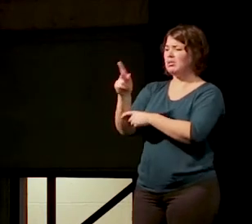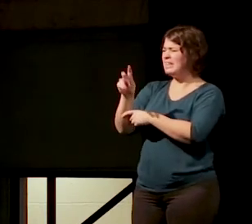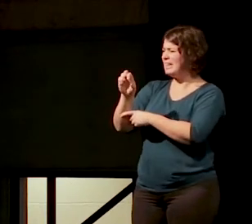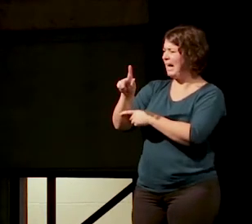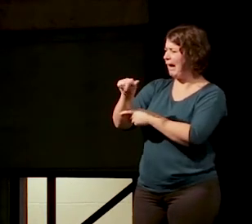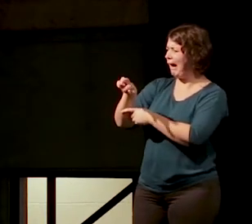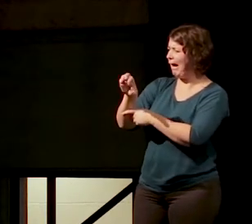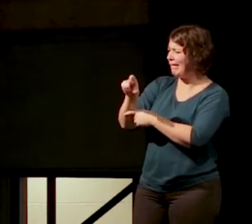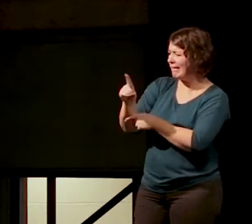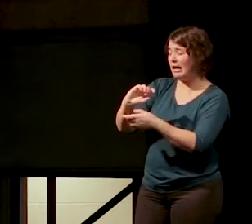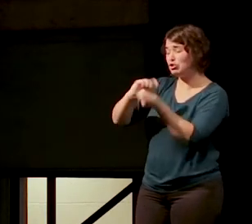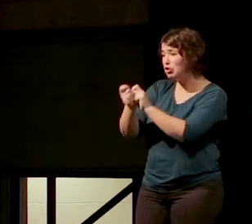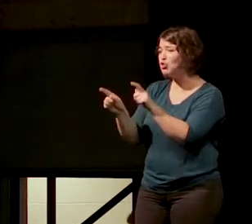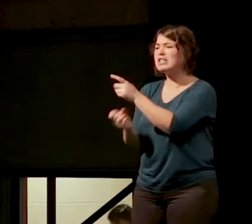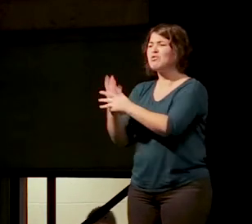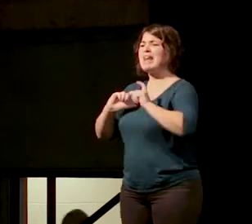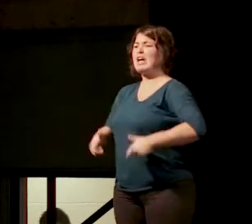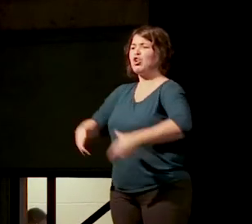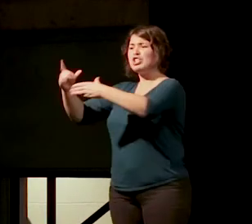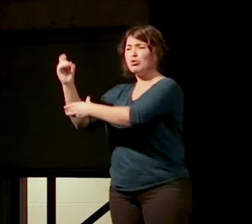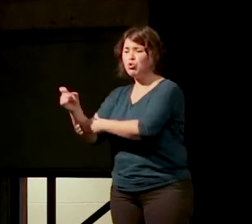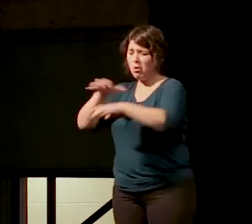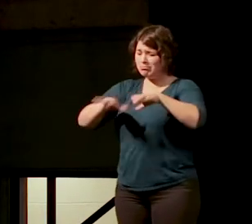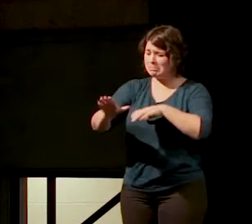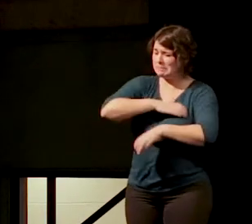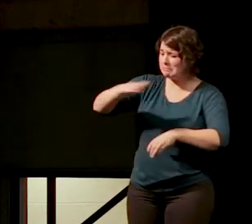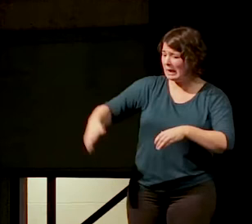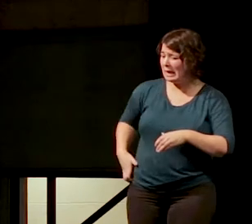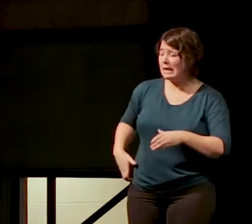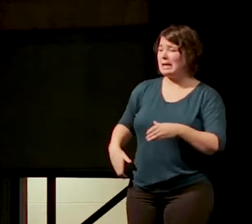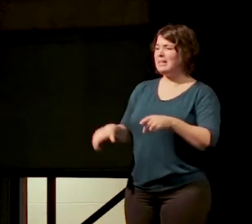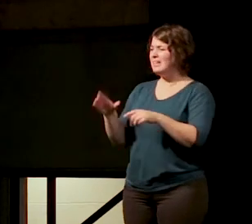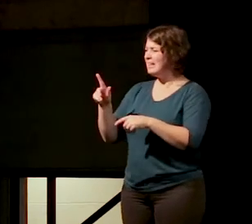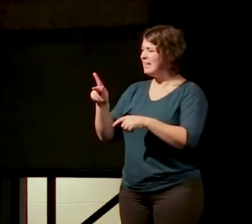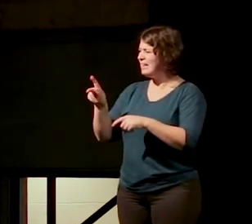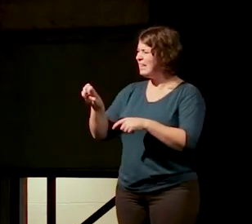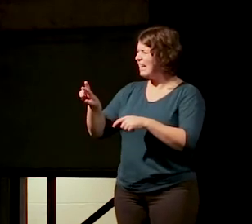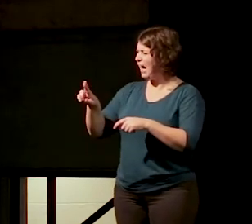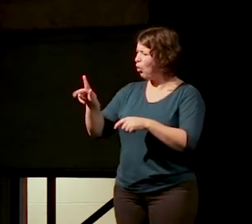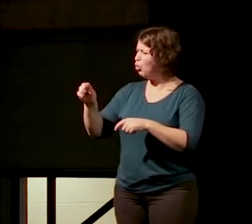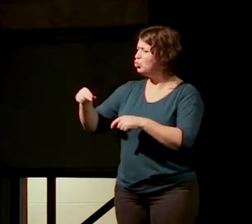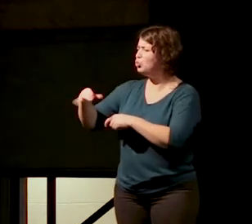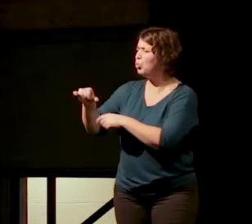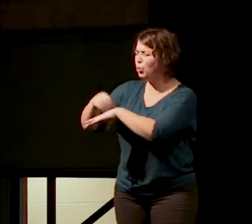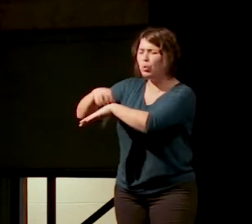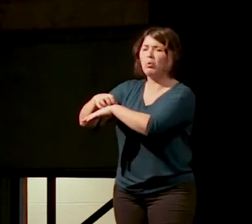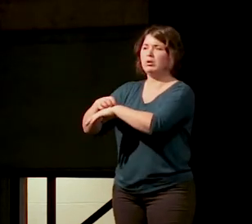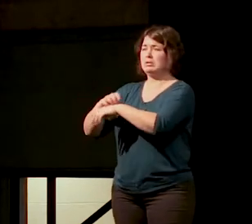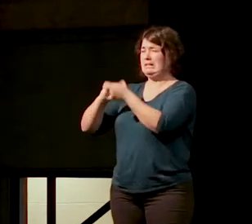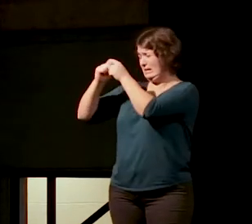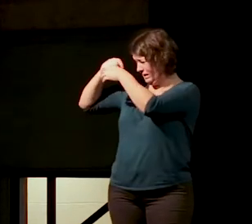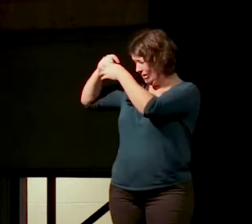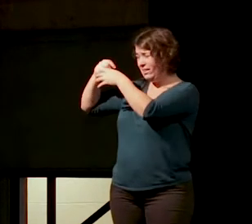Kergaradec, de la nouvelle école du Château d'Eau, de l'Ilomérie, de Kerbleniou avec les amitiés d'Armor et BMH. J'aurais pu me lancer dans cet